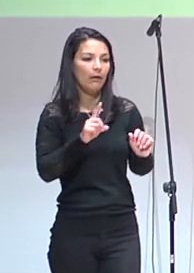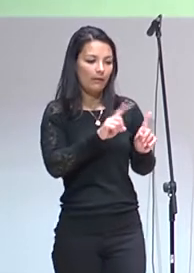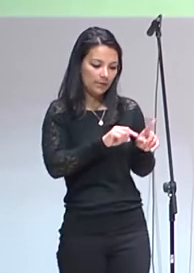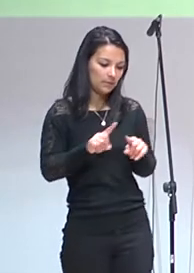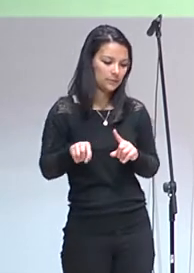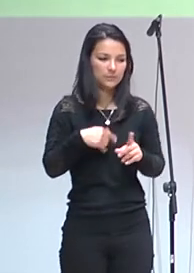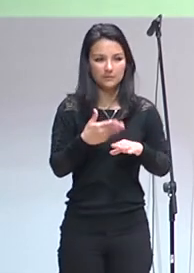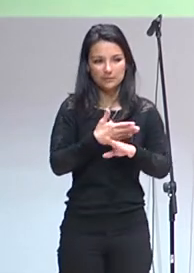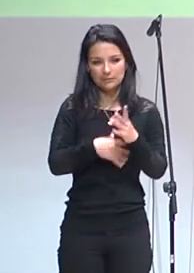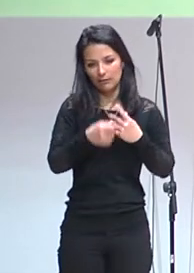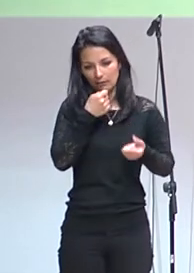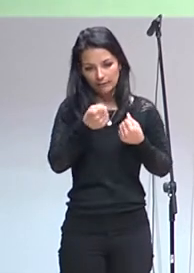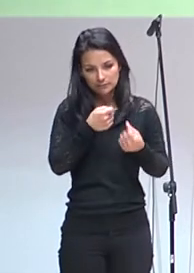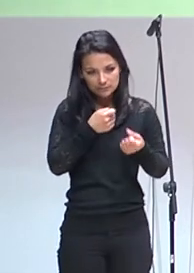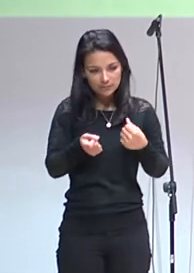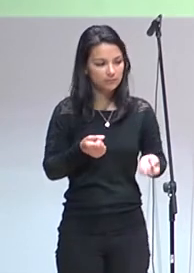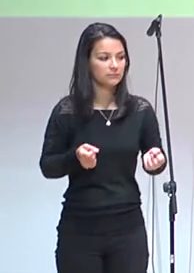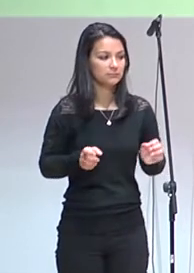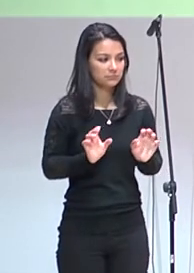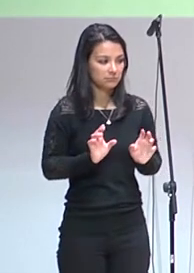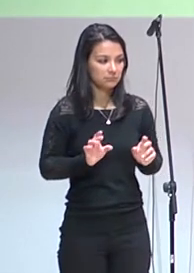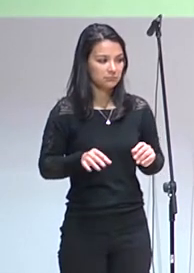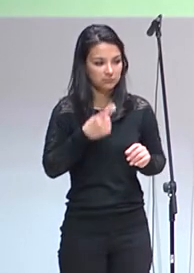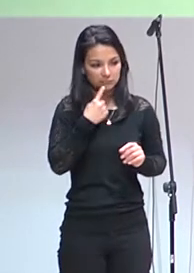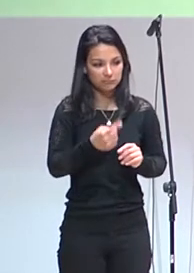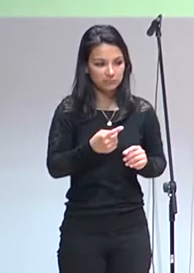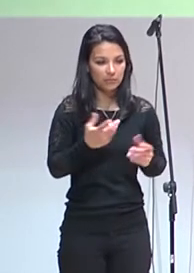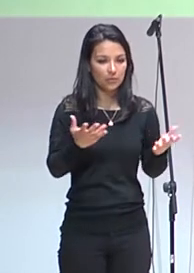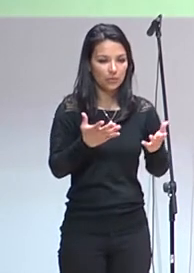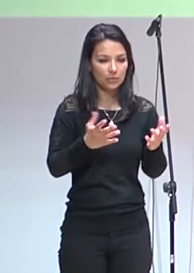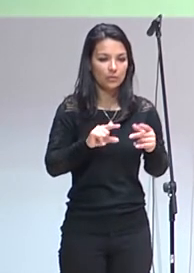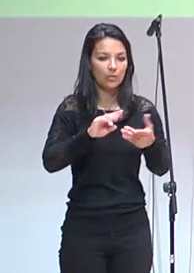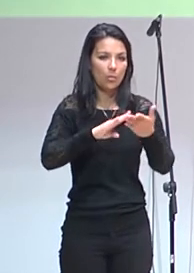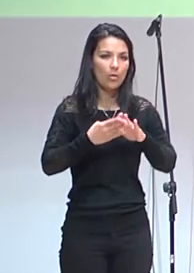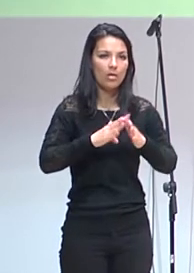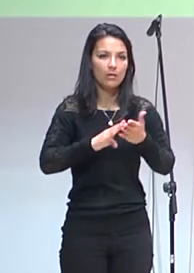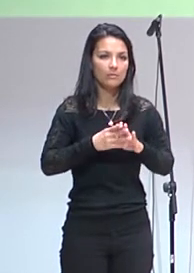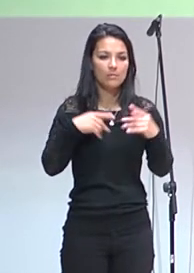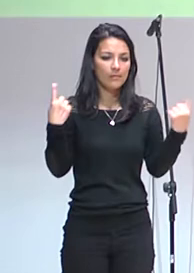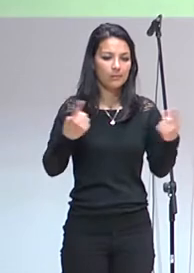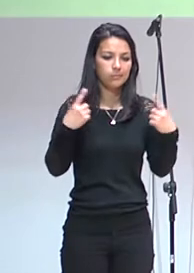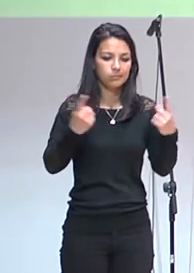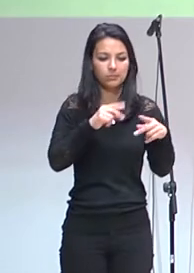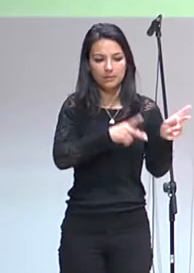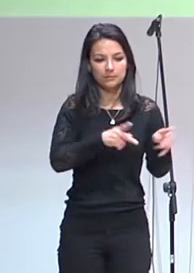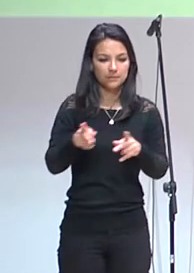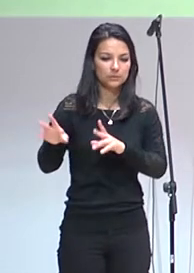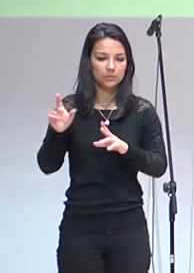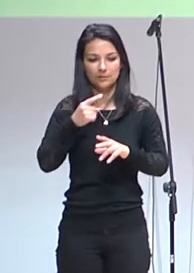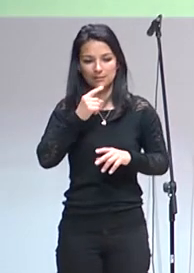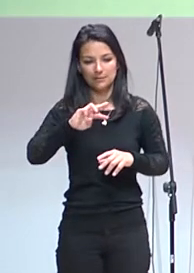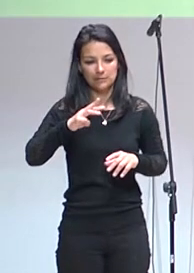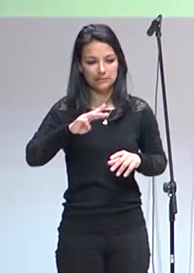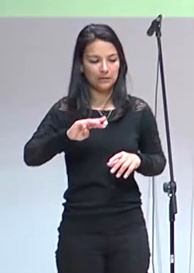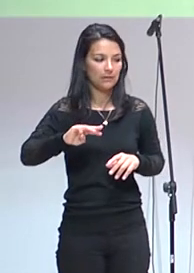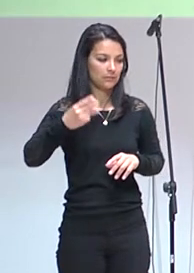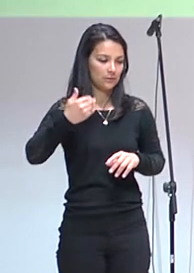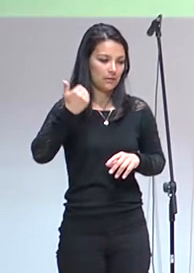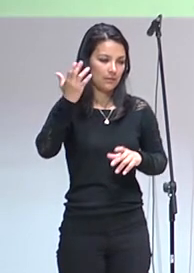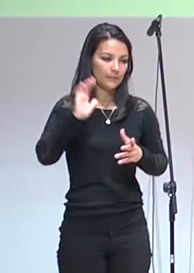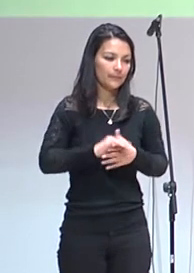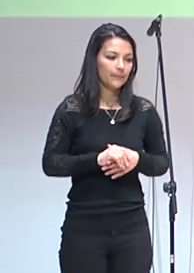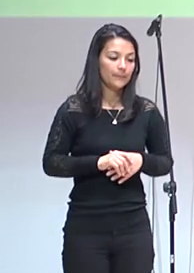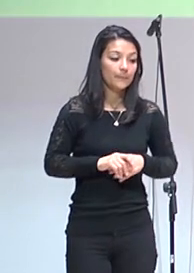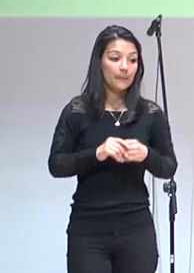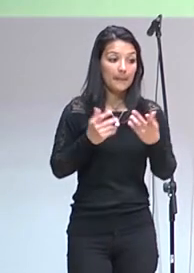algunas entrevistas que se hicieron en toda la comunidad de las personas, de los señores de la tercera edad.